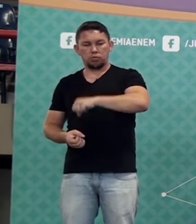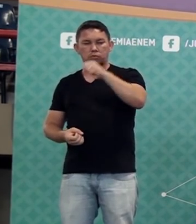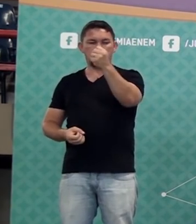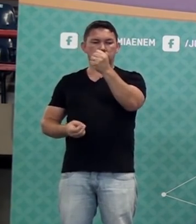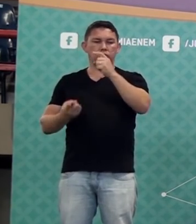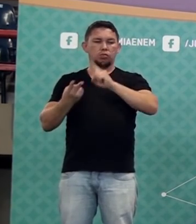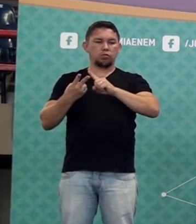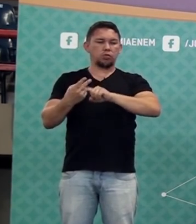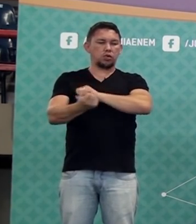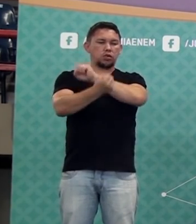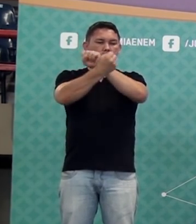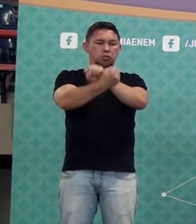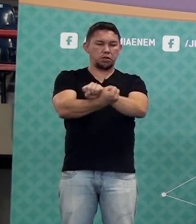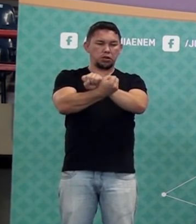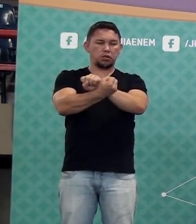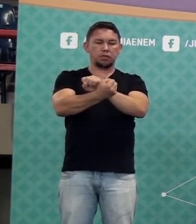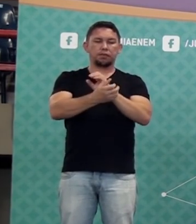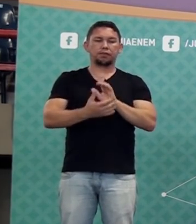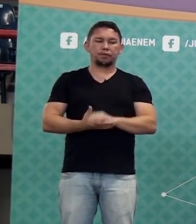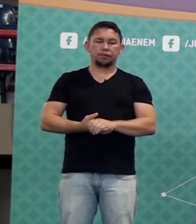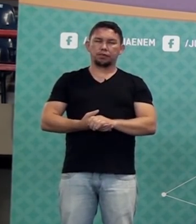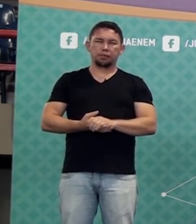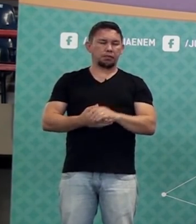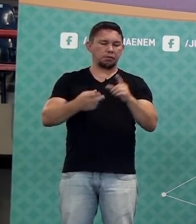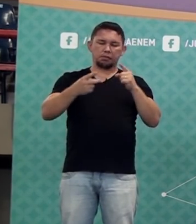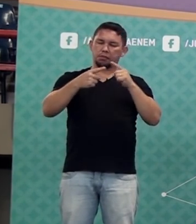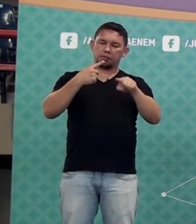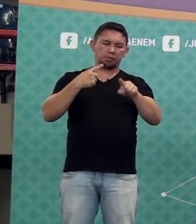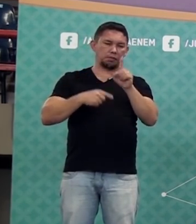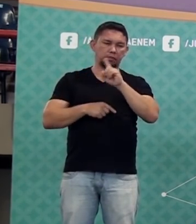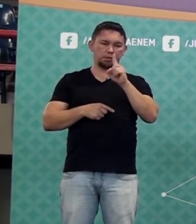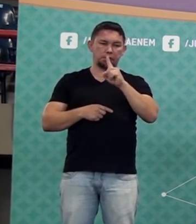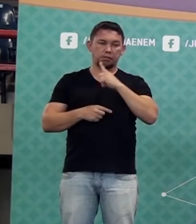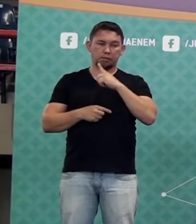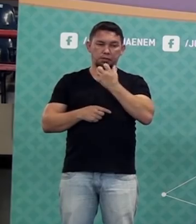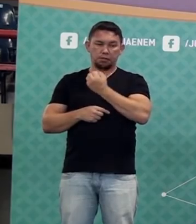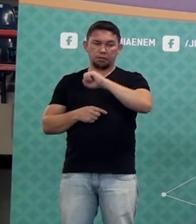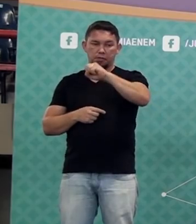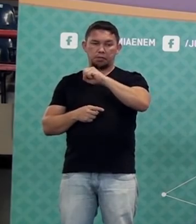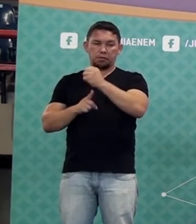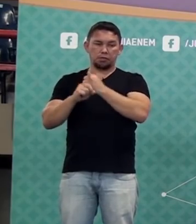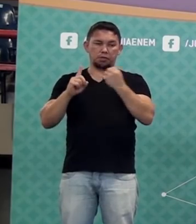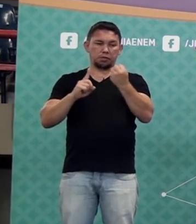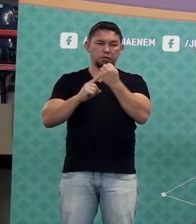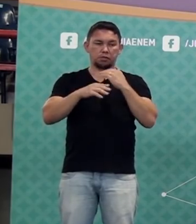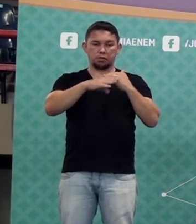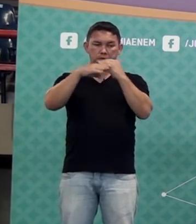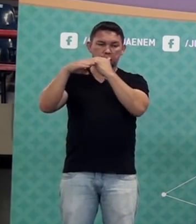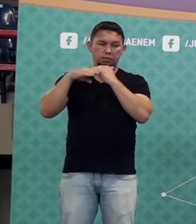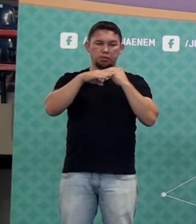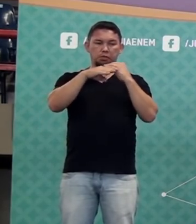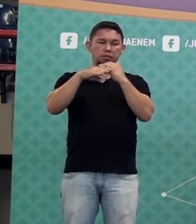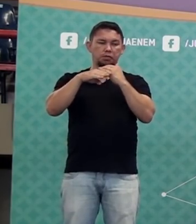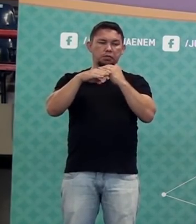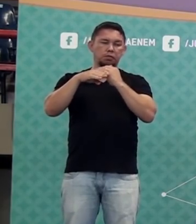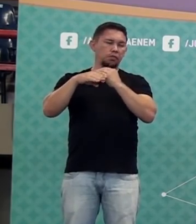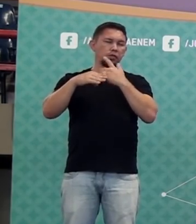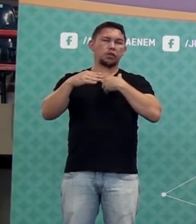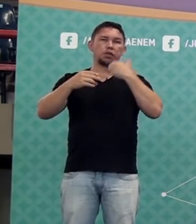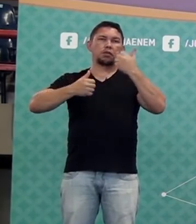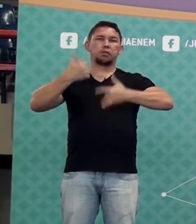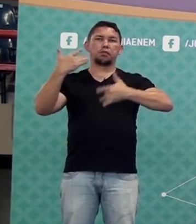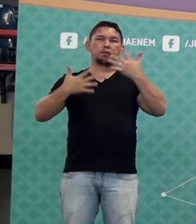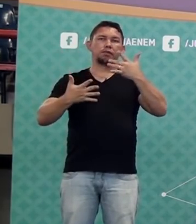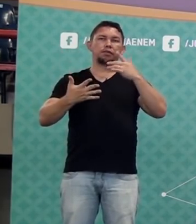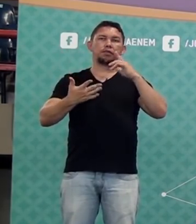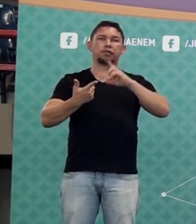e escravos. Isso não era Sócrates. Quem defendia uma sociedade ideal, quem falava